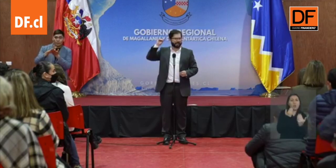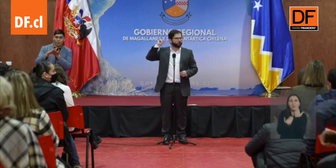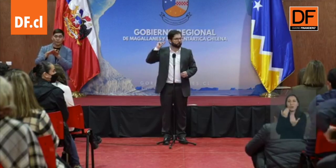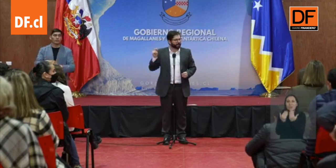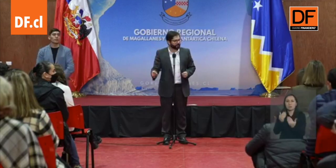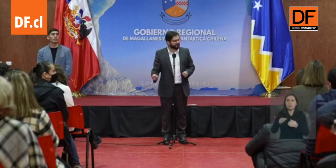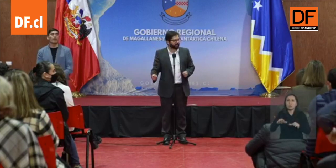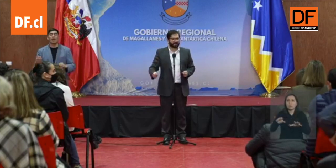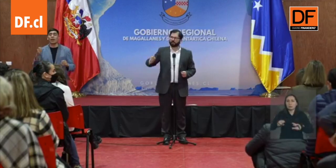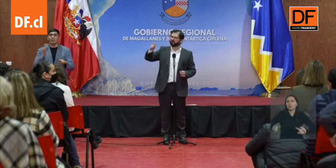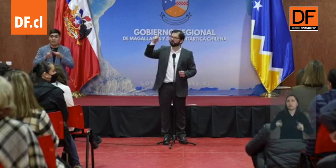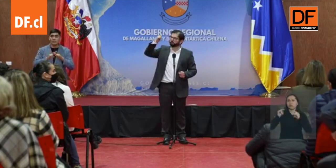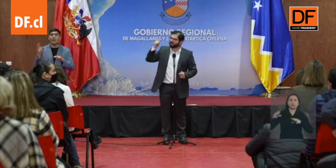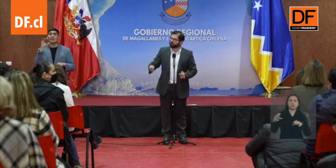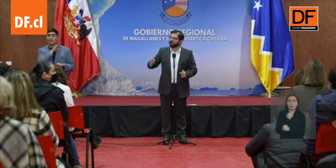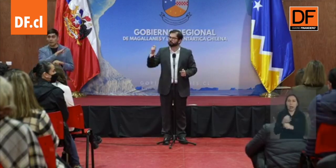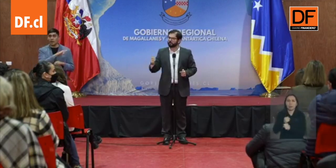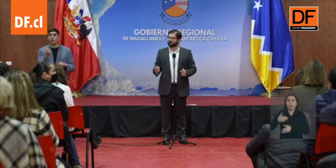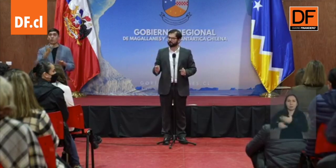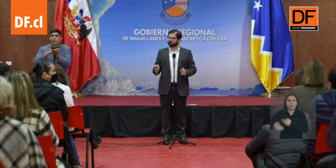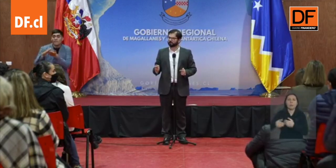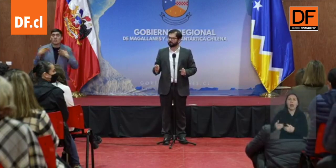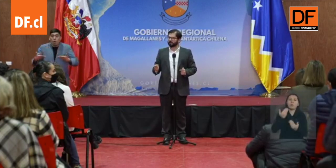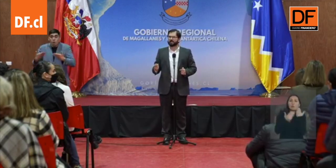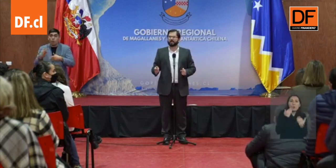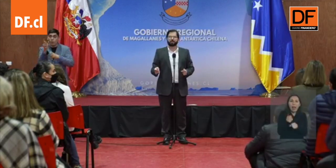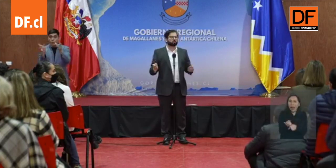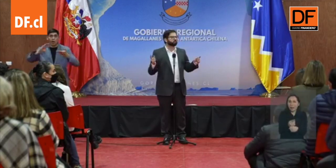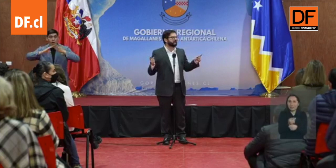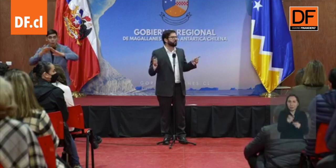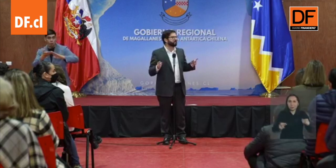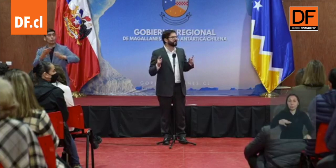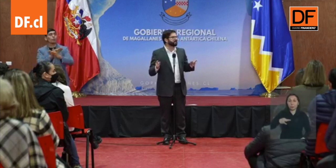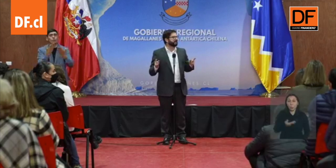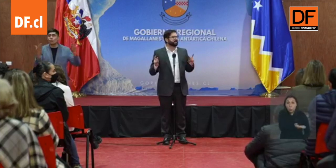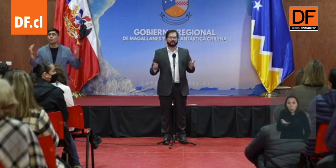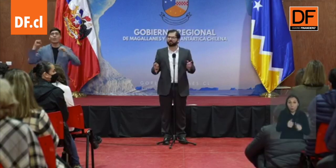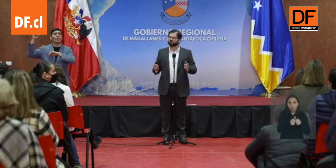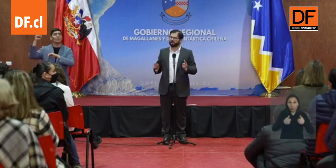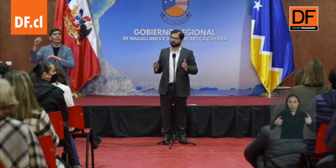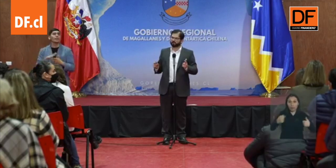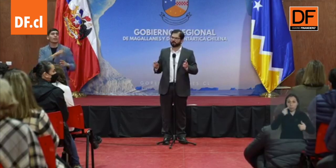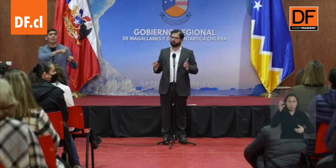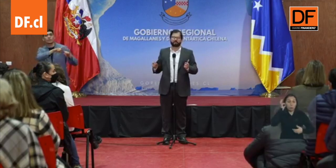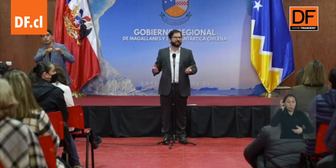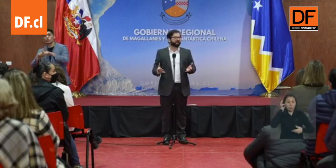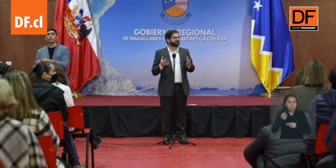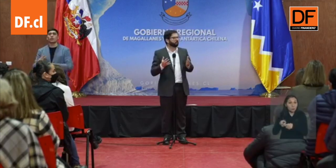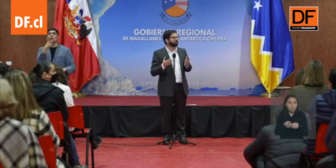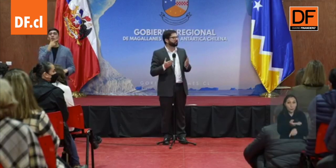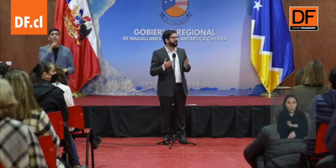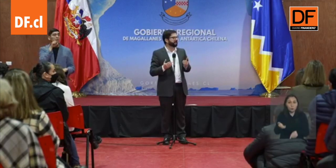son de ejecución rápida y de beneficio inmediato para la ciudadanía. Y ahí son ustedes, los dirigentes y las dirigentas sociales, los que